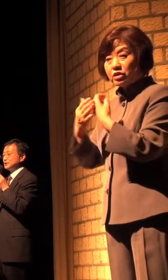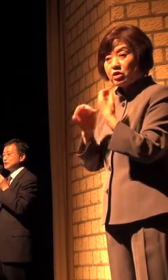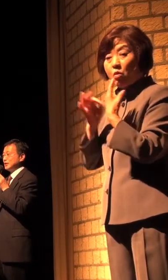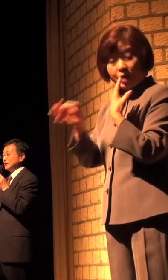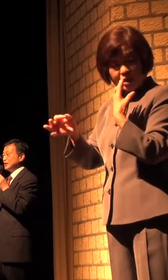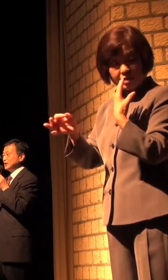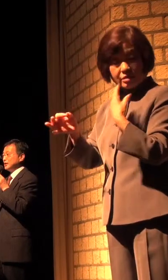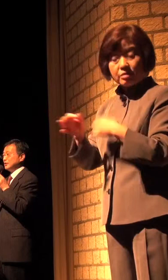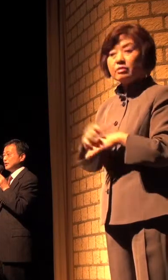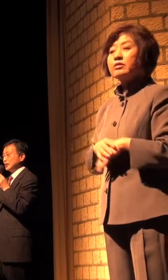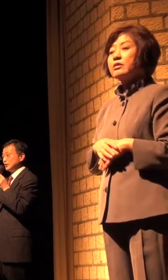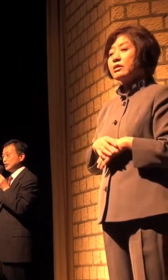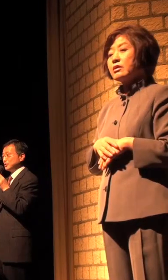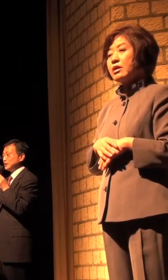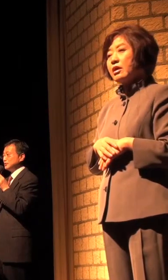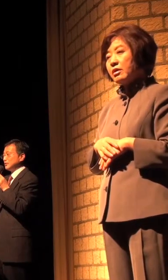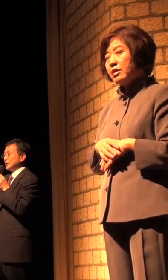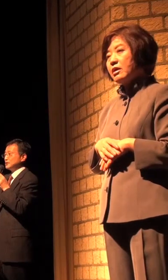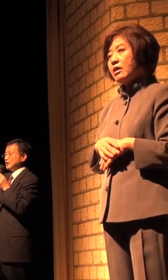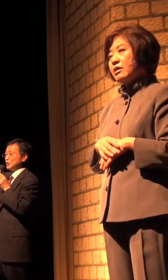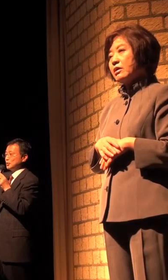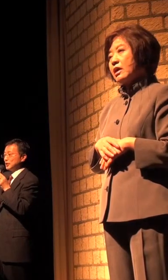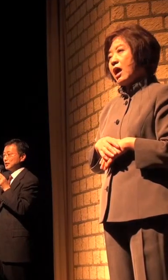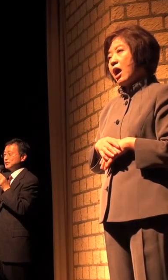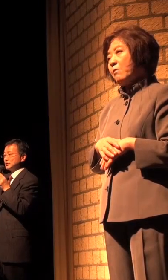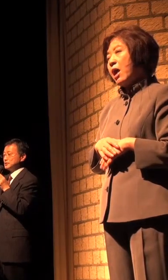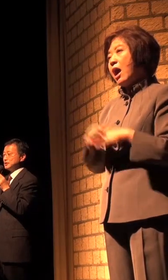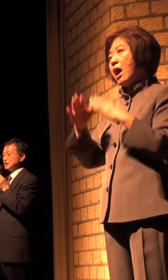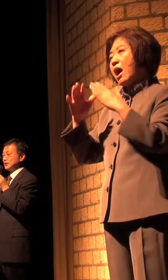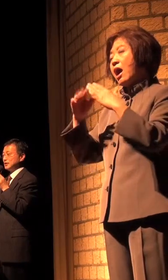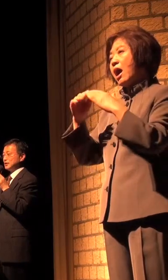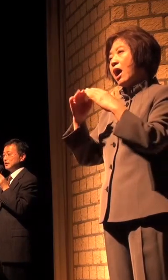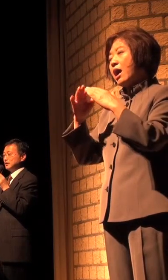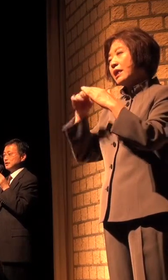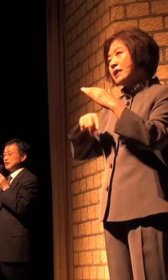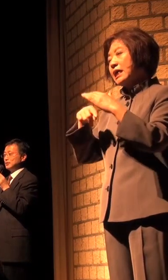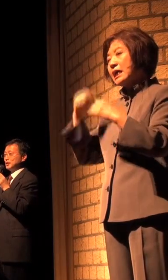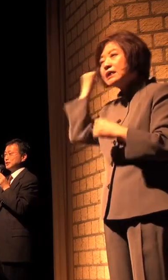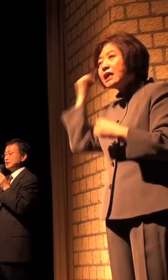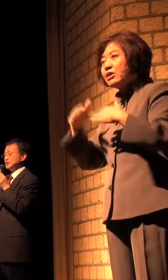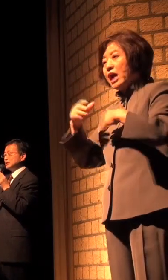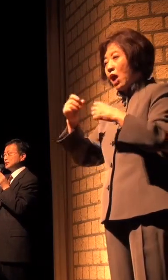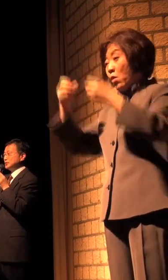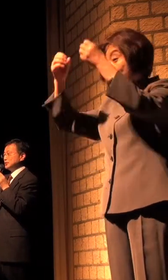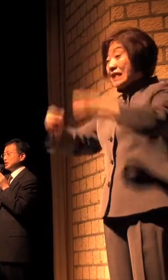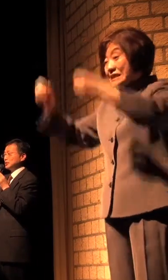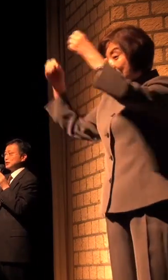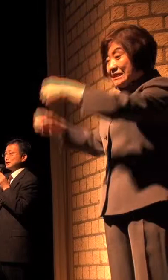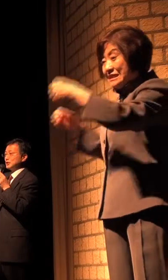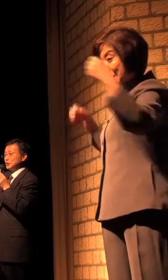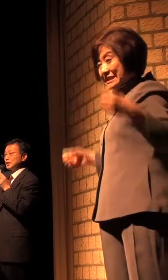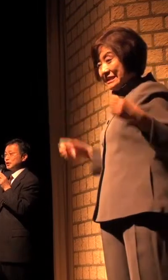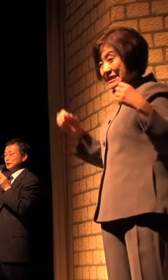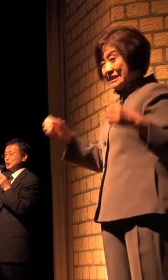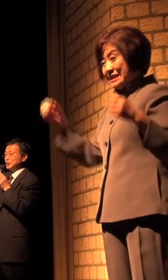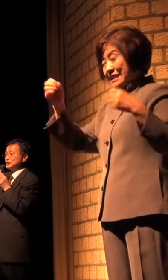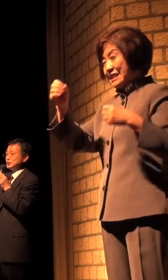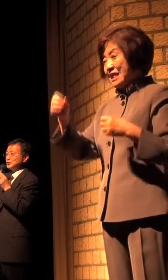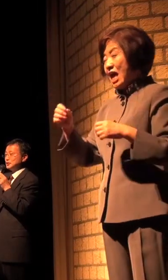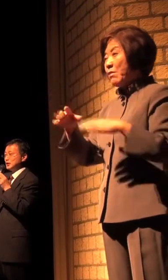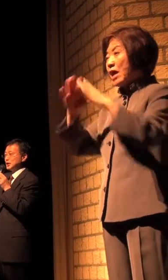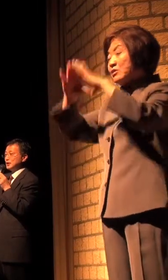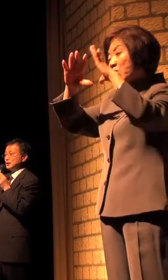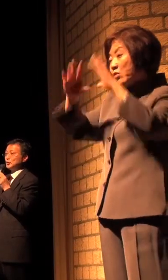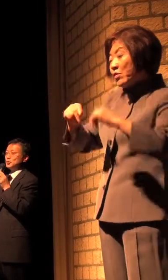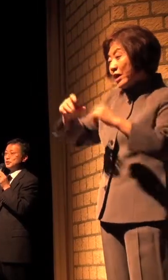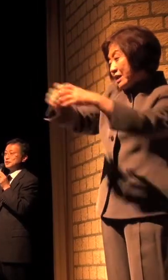常に単純で、寝る部屋を鉄の枠で囲むわけですよね、内側から。で万一木造の建物が壊れてもその